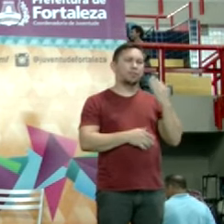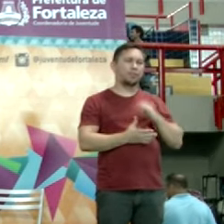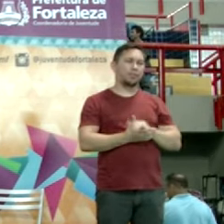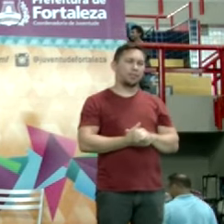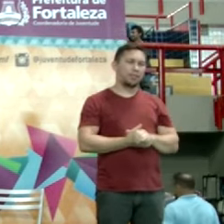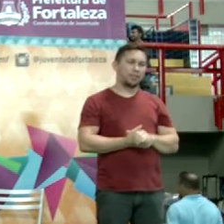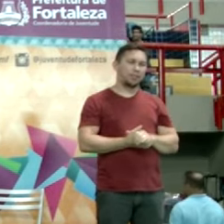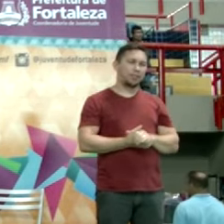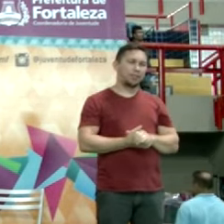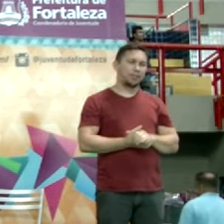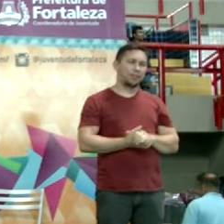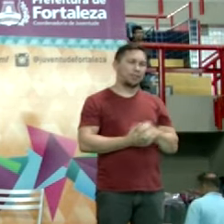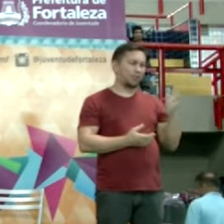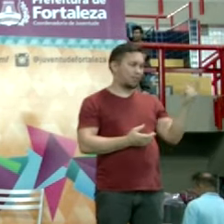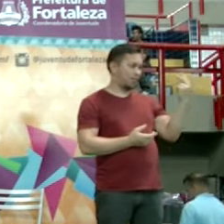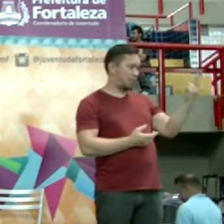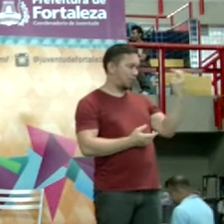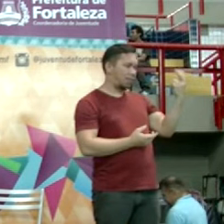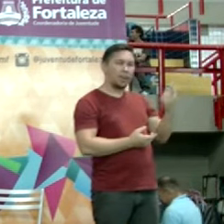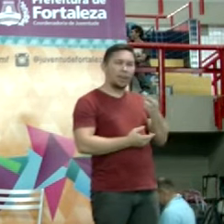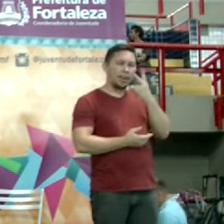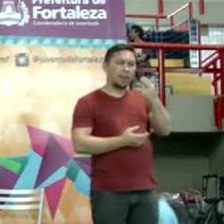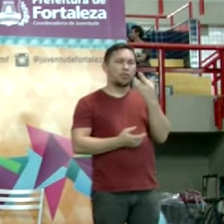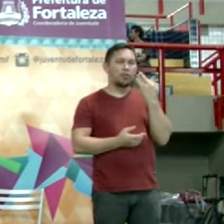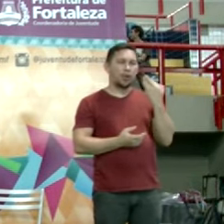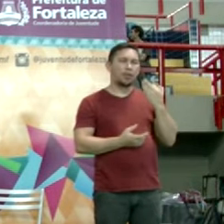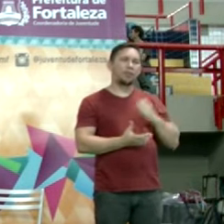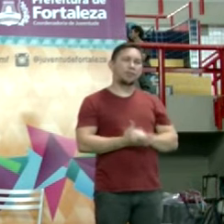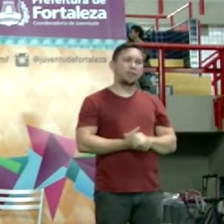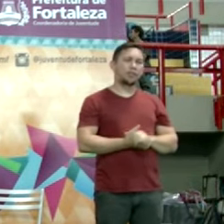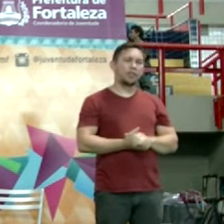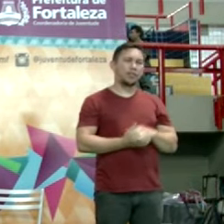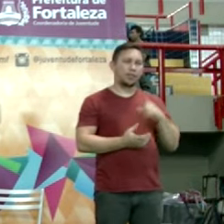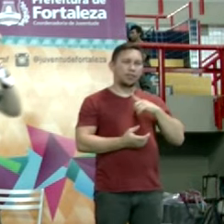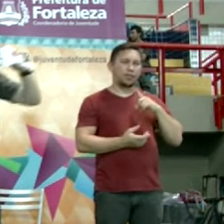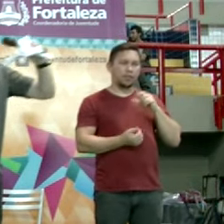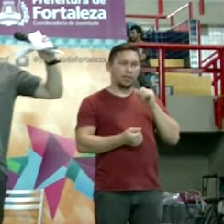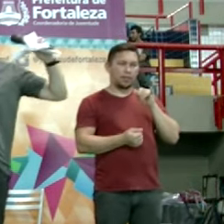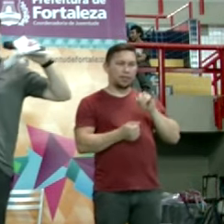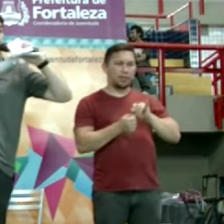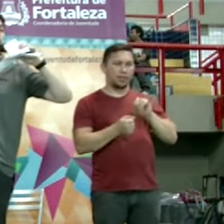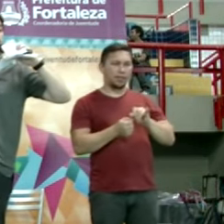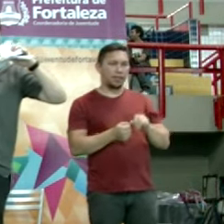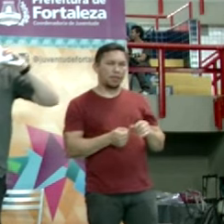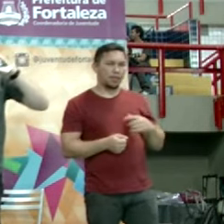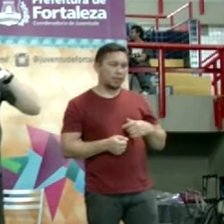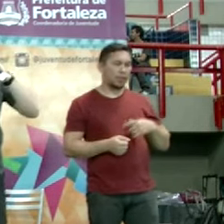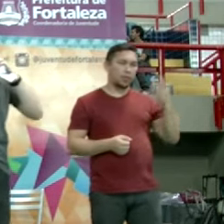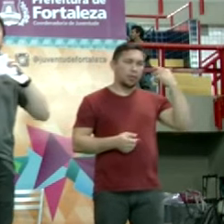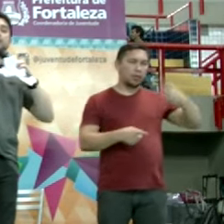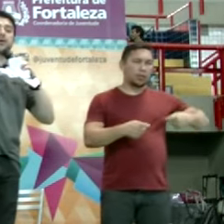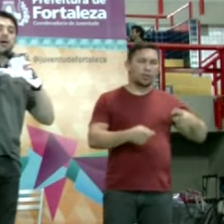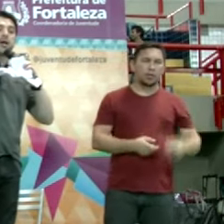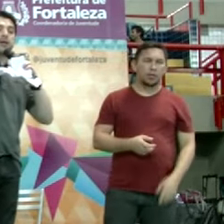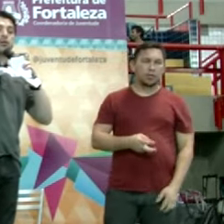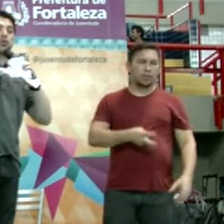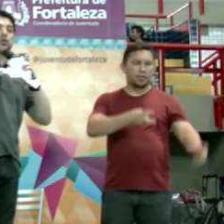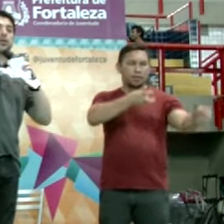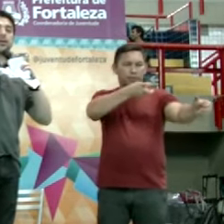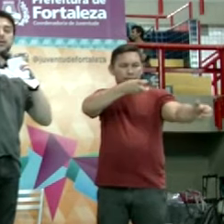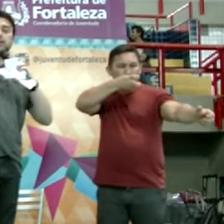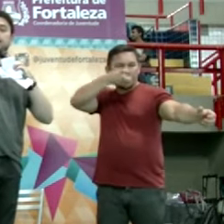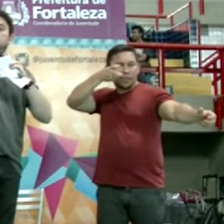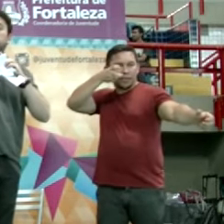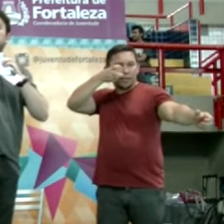Na época das guerras entre França e Inglaterra, eles pegavam um arqueiro que atirava o arco e flecha e cortava